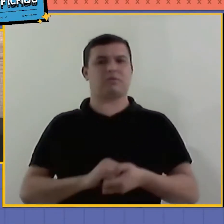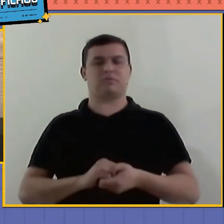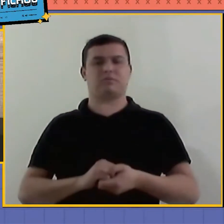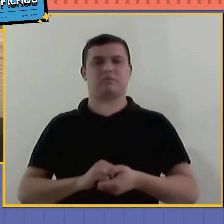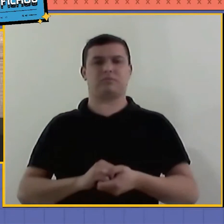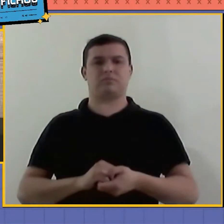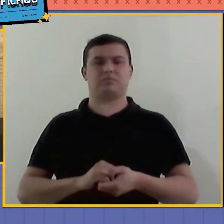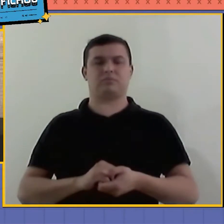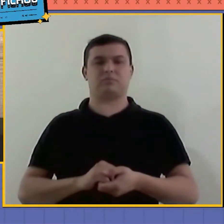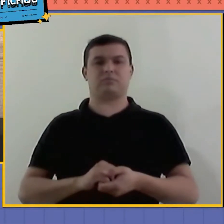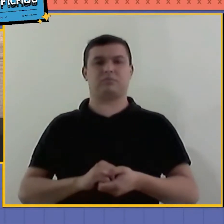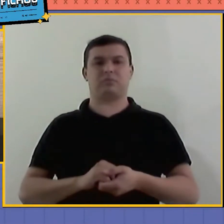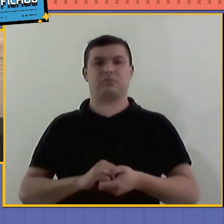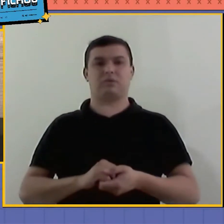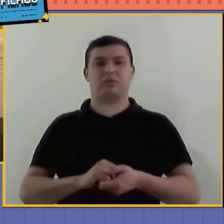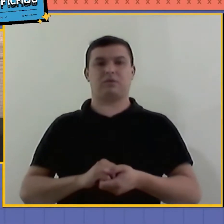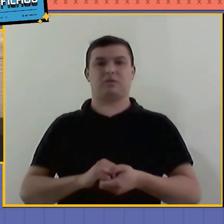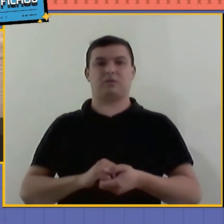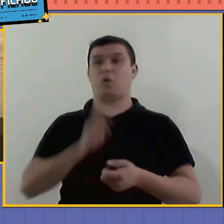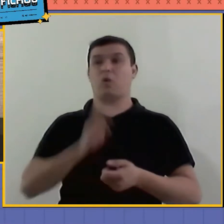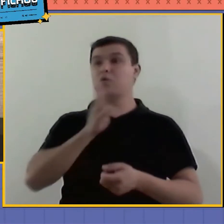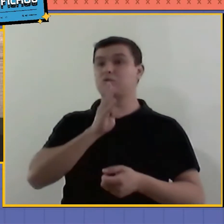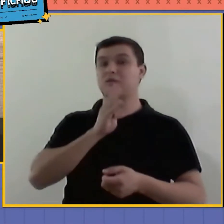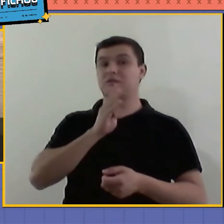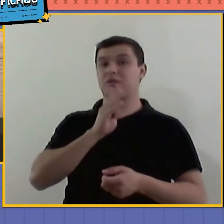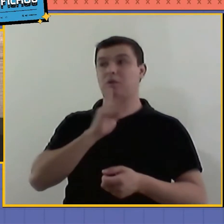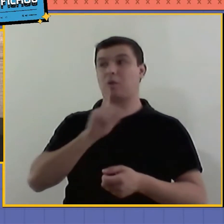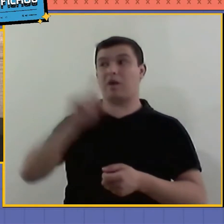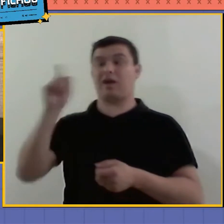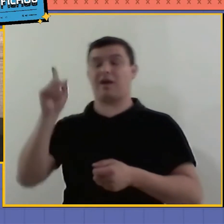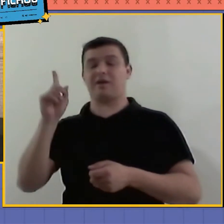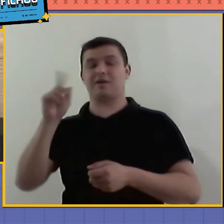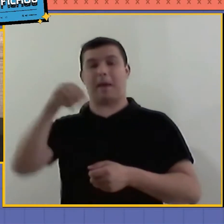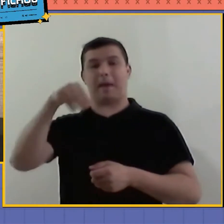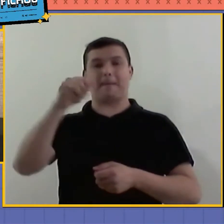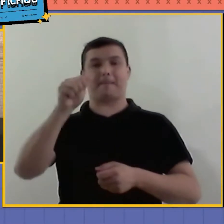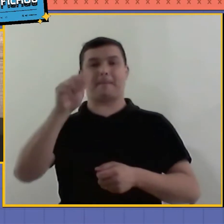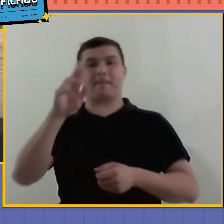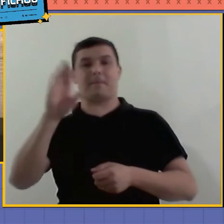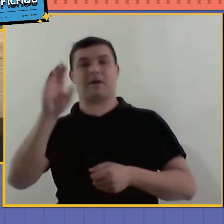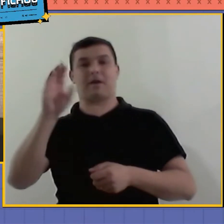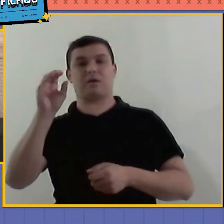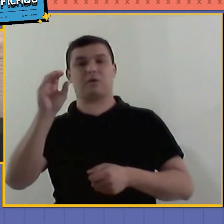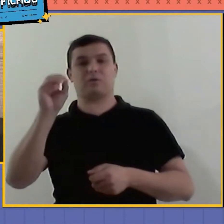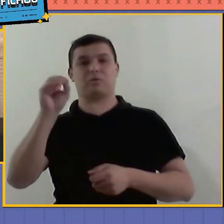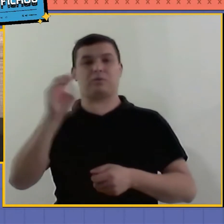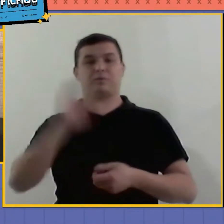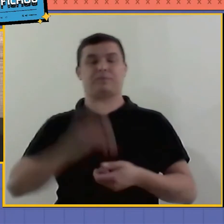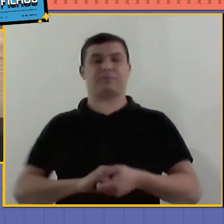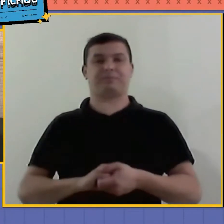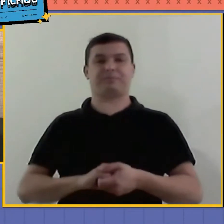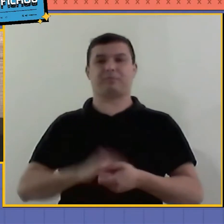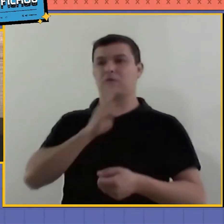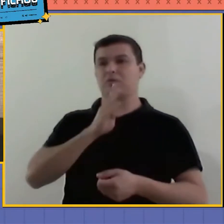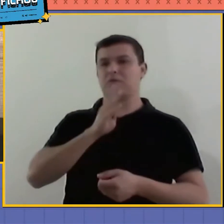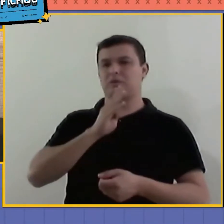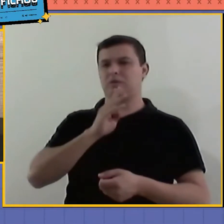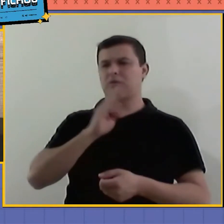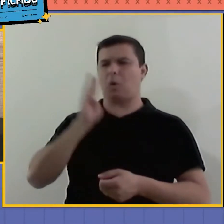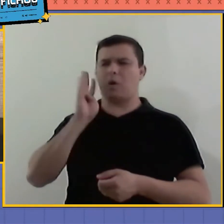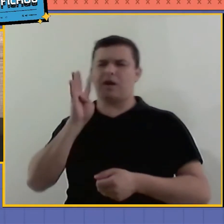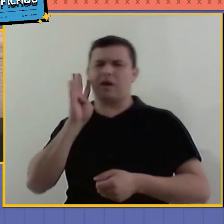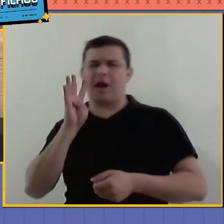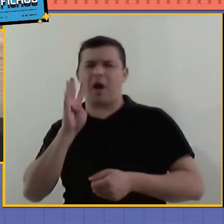amado irmão Marco Bello que ela lá de posso também a gente ficava muito junto conhecer o Marco minha mãe fala últimas vaca é tão legal eu gosto muito